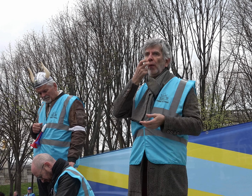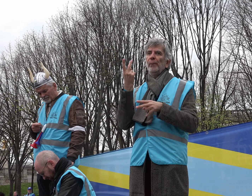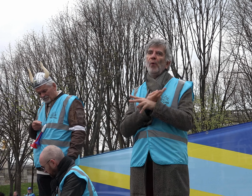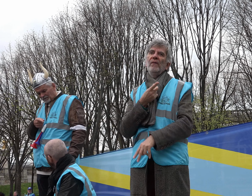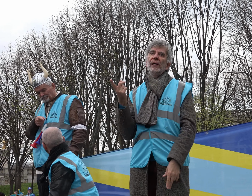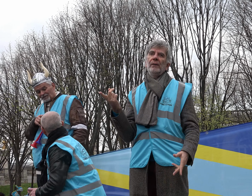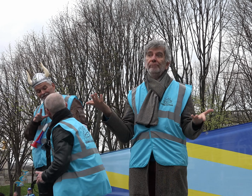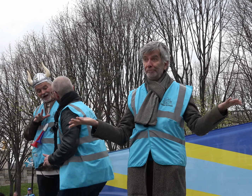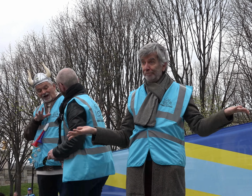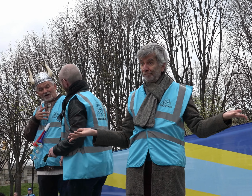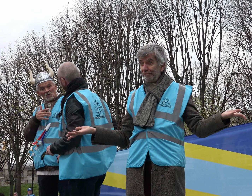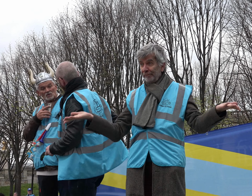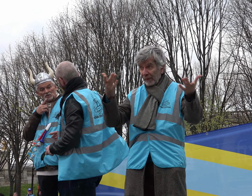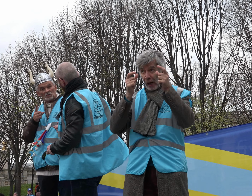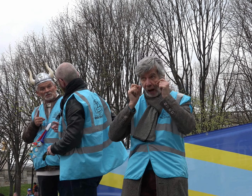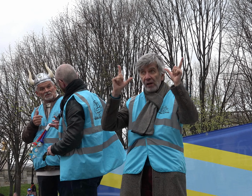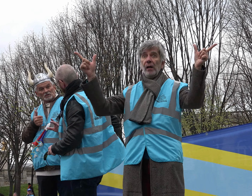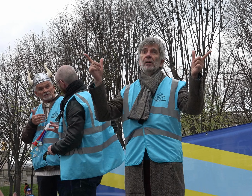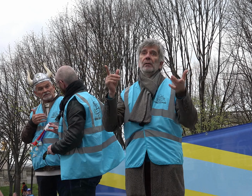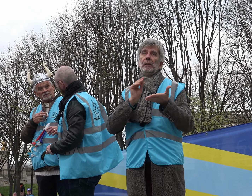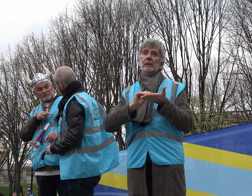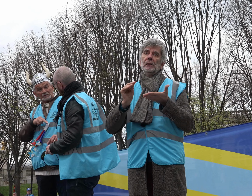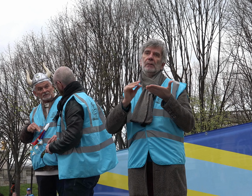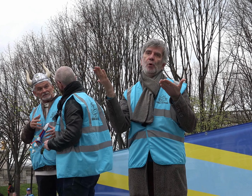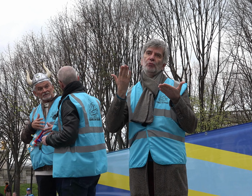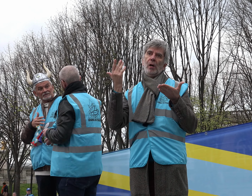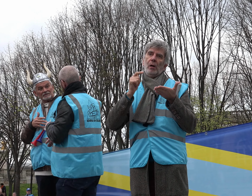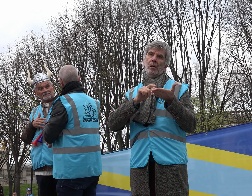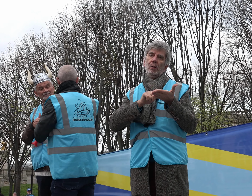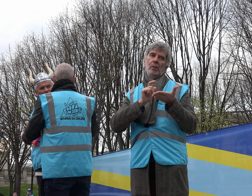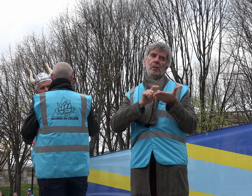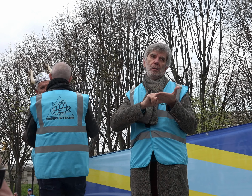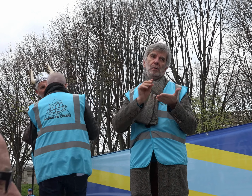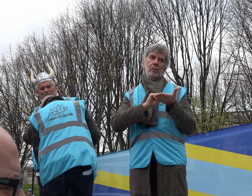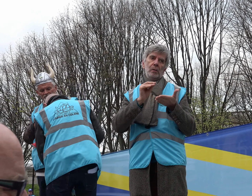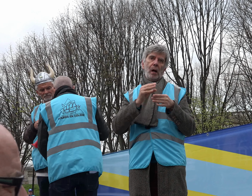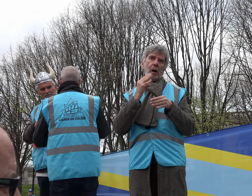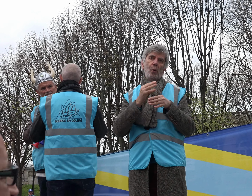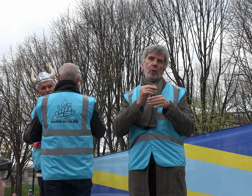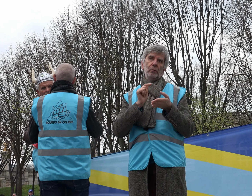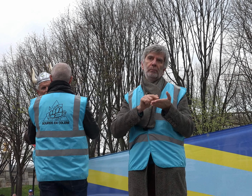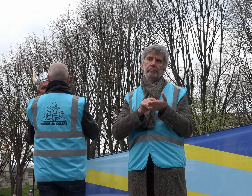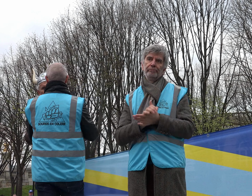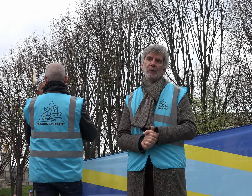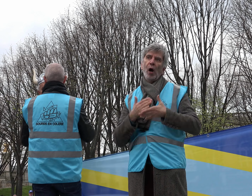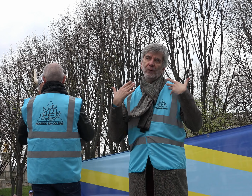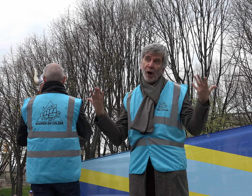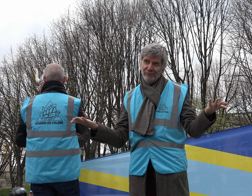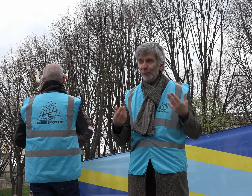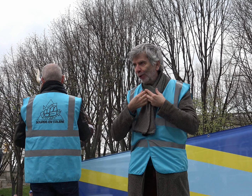à l'administration ? Tout cela, c'est la faute de l'oralisation. Et il faut se réveiller. On a besoin d'apprendre la langue des